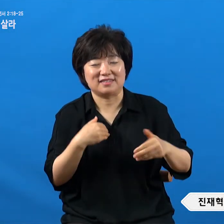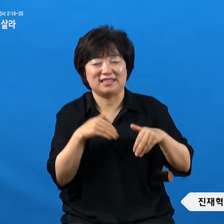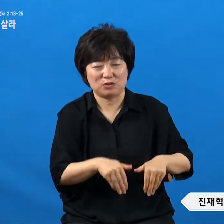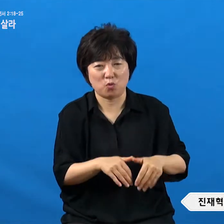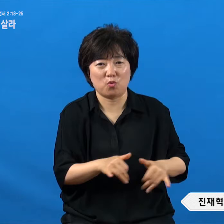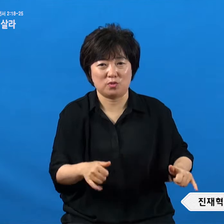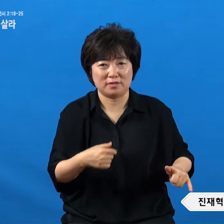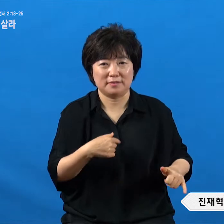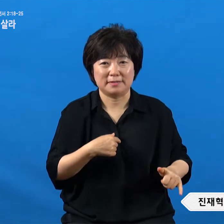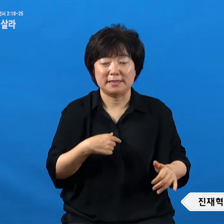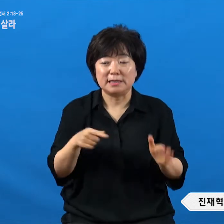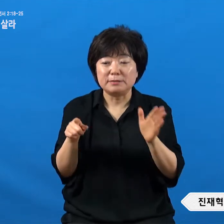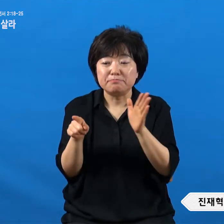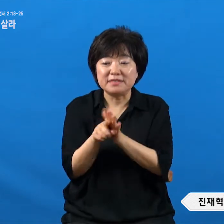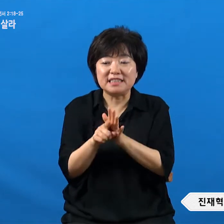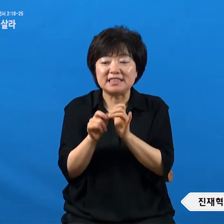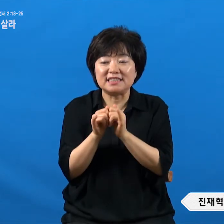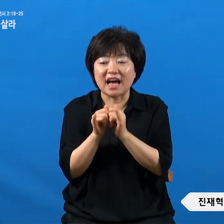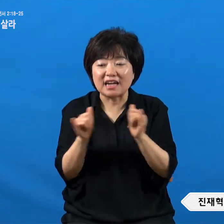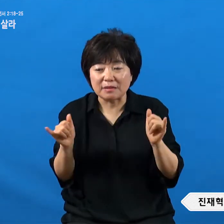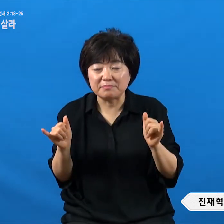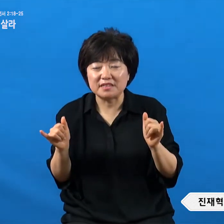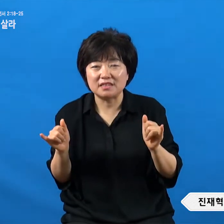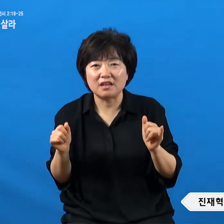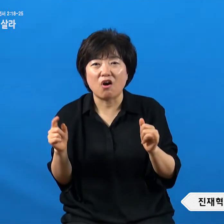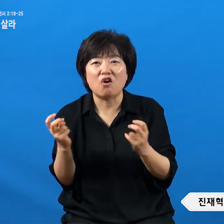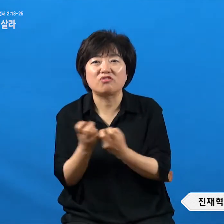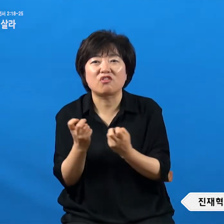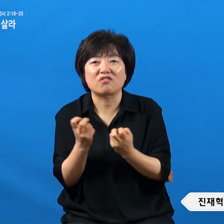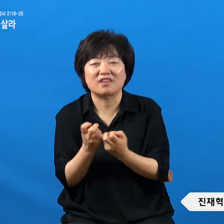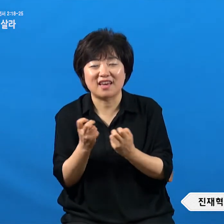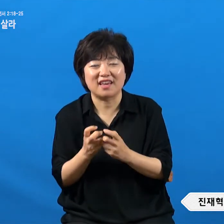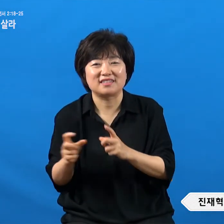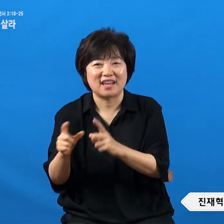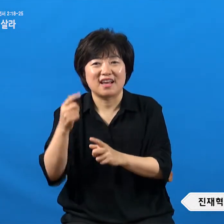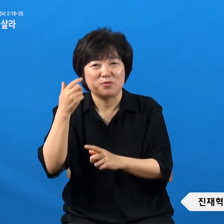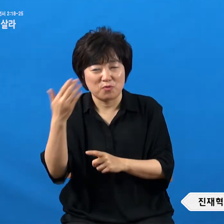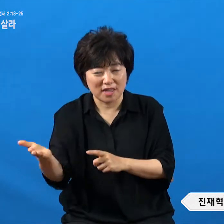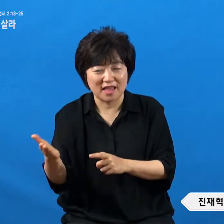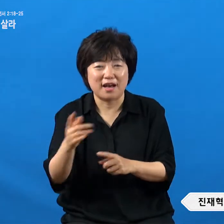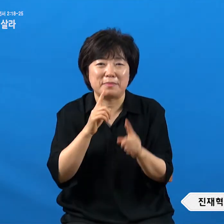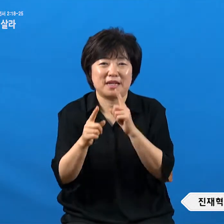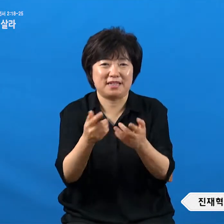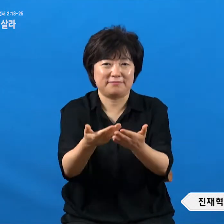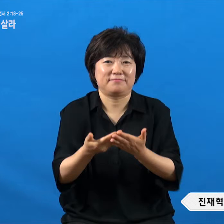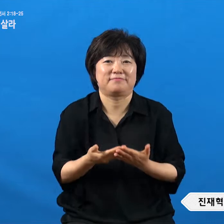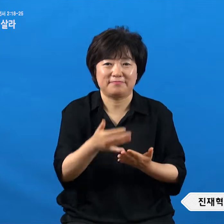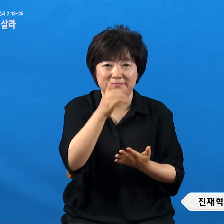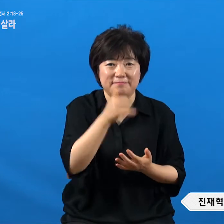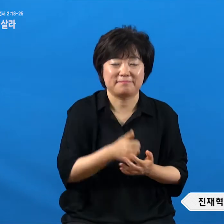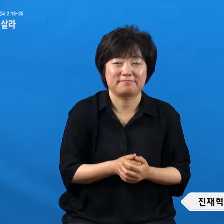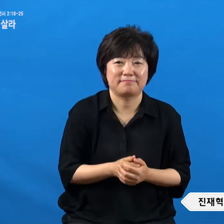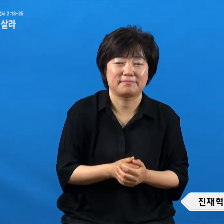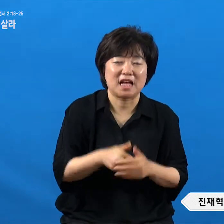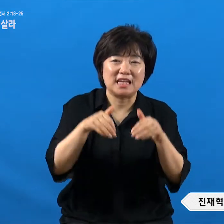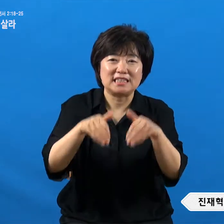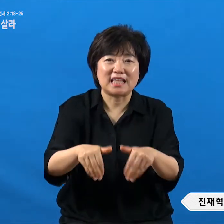가운데 있는 하나님의 사람들을 향한 하나님의 말씀을 성경은 말씀하고